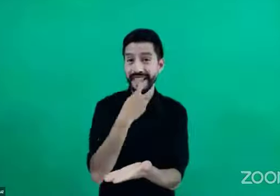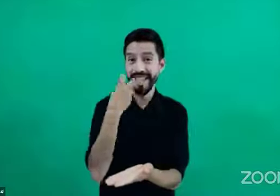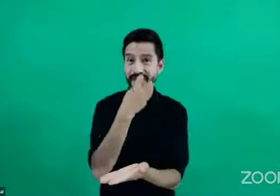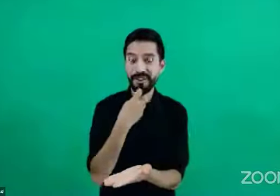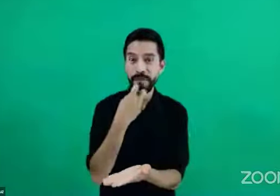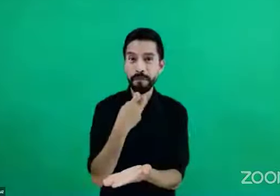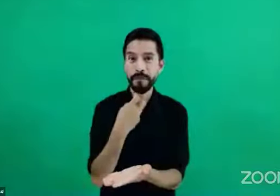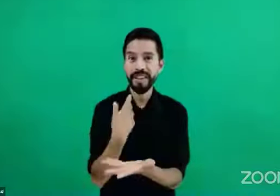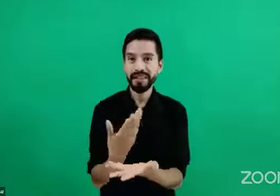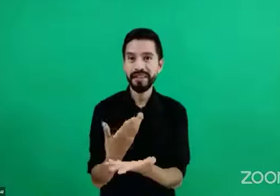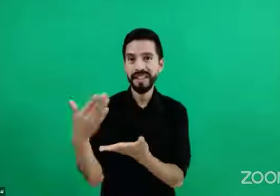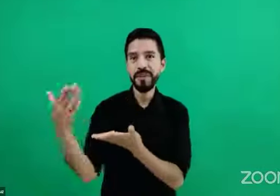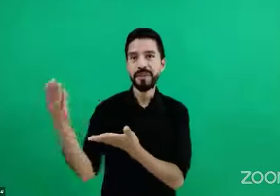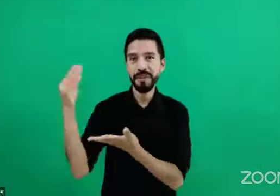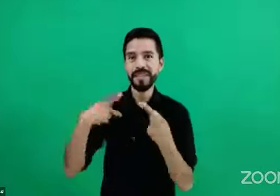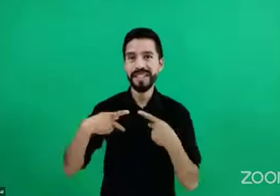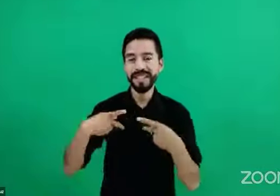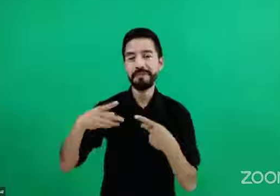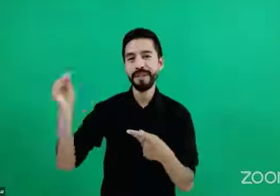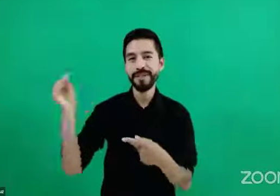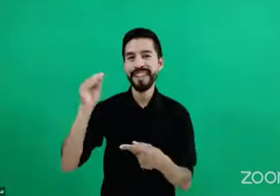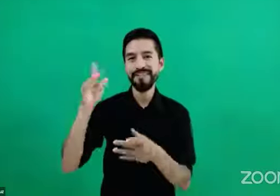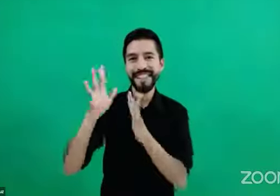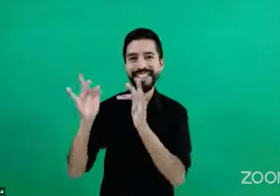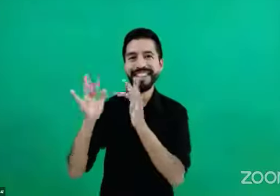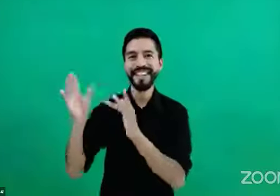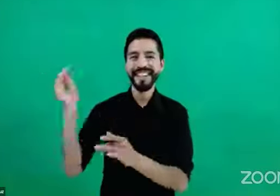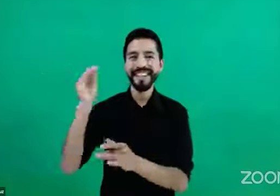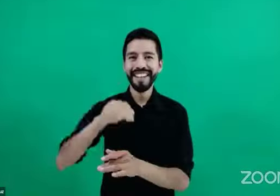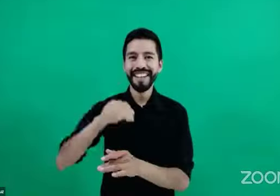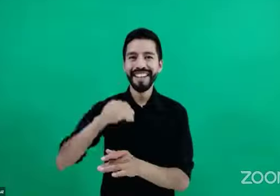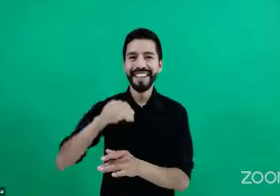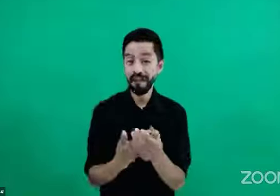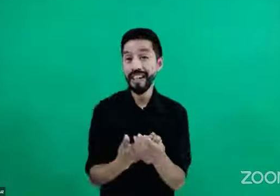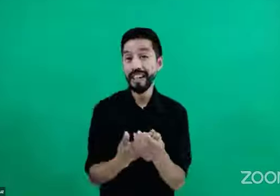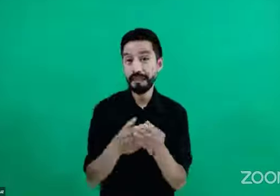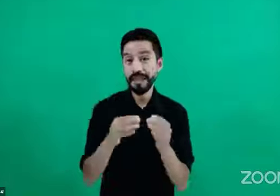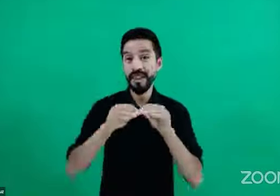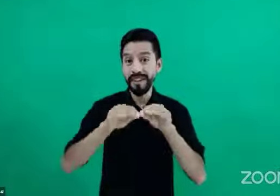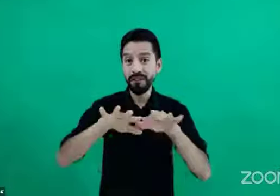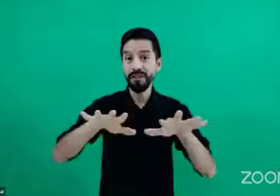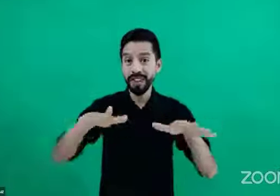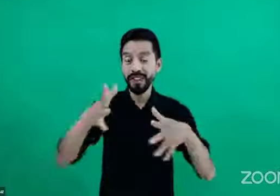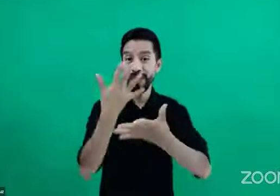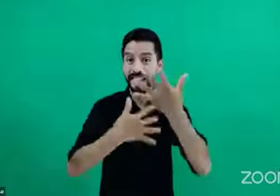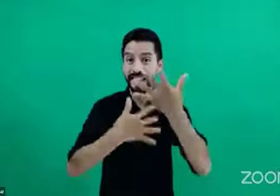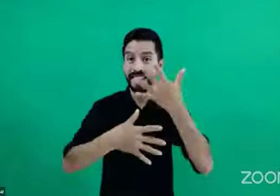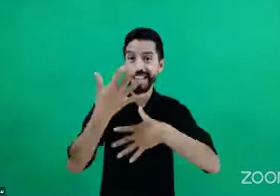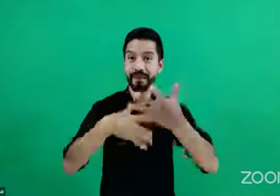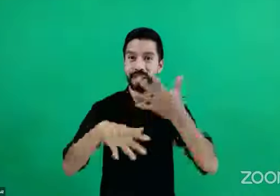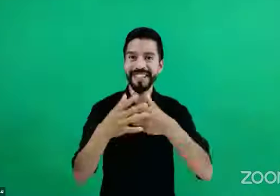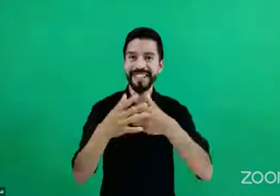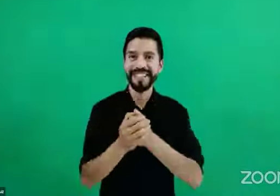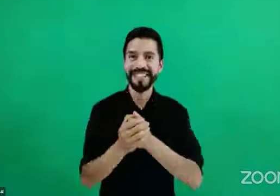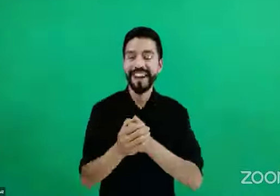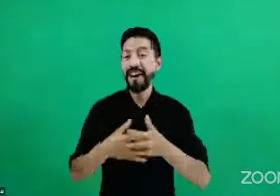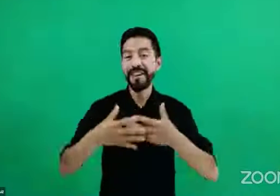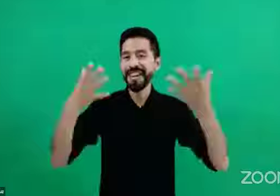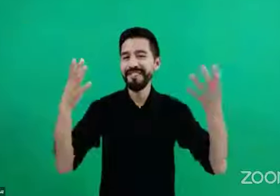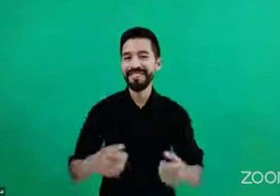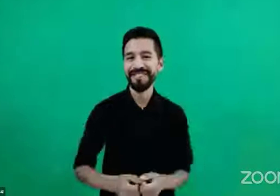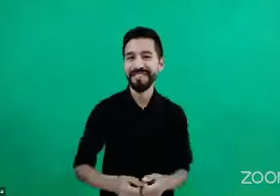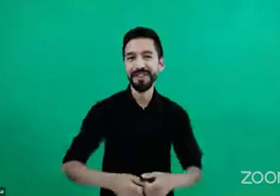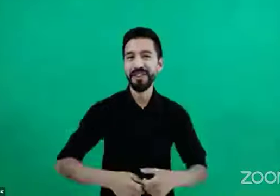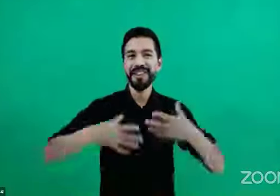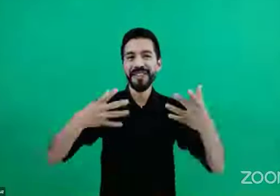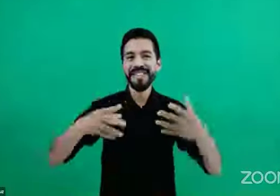la oralización. Entonces, cuando vino esta persona de Francia, fue que empezó a difundir lo que es la lengua de señas. A mí que